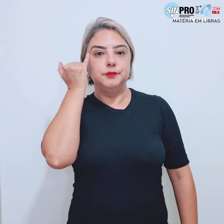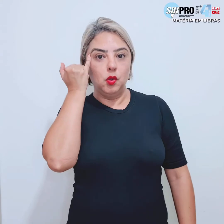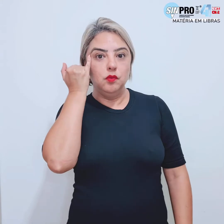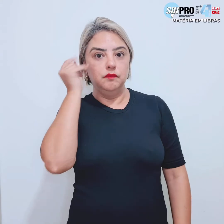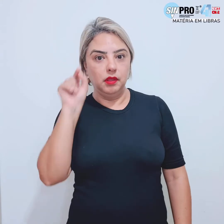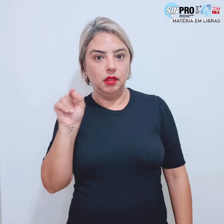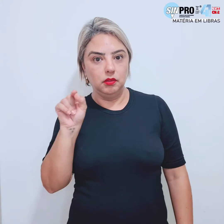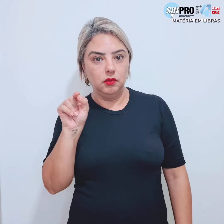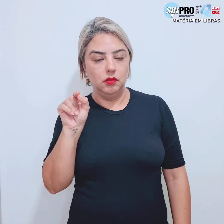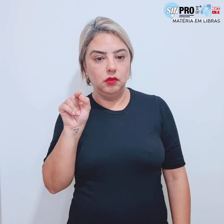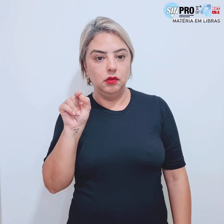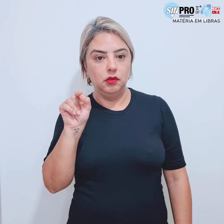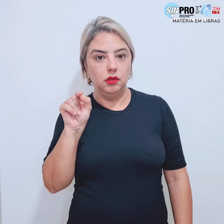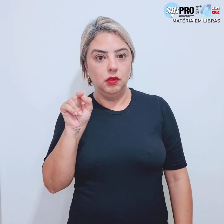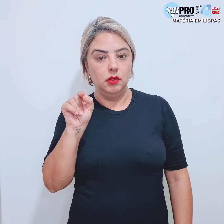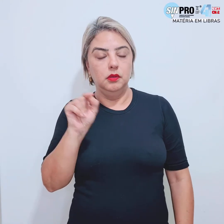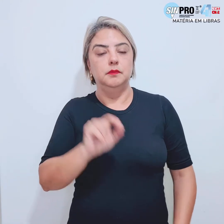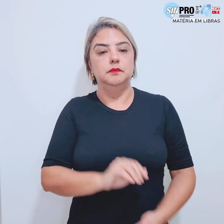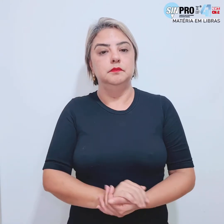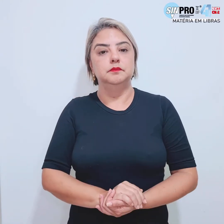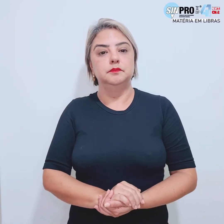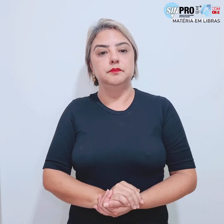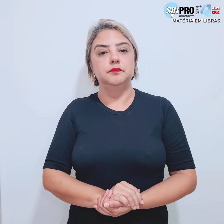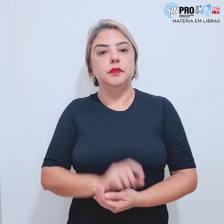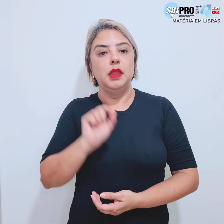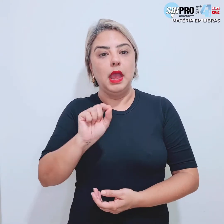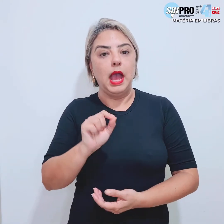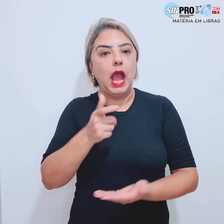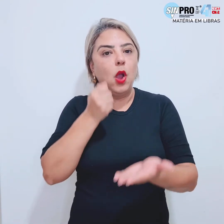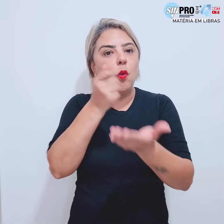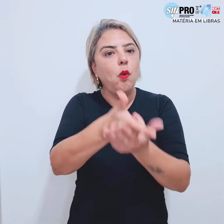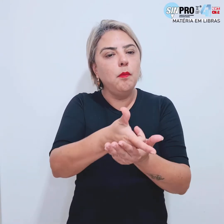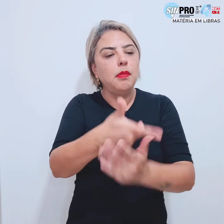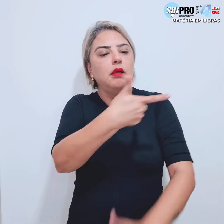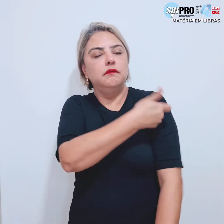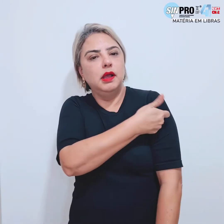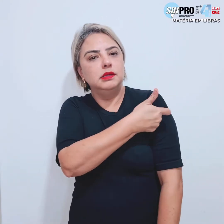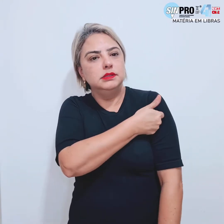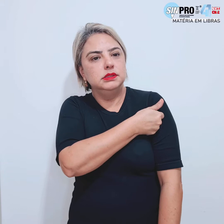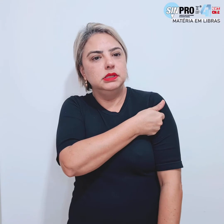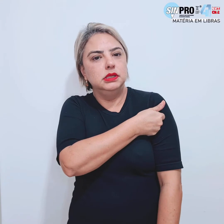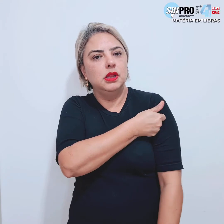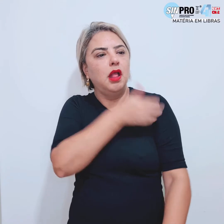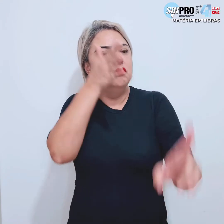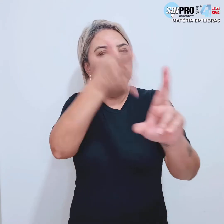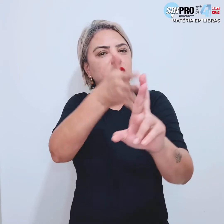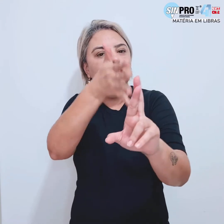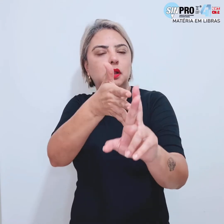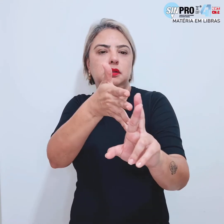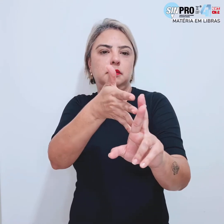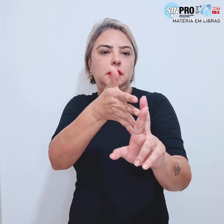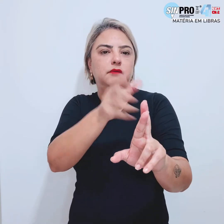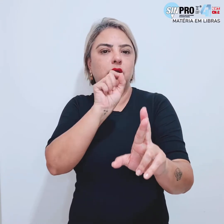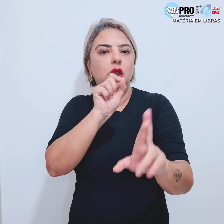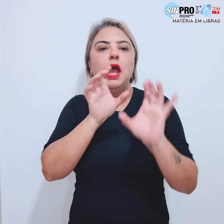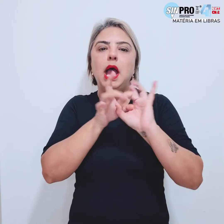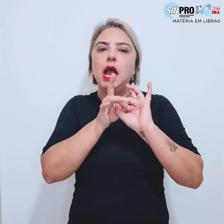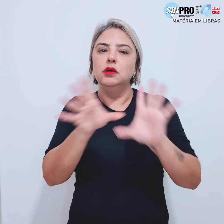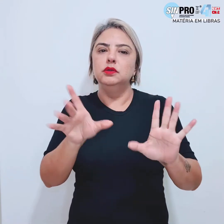governador Ibanez Rocha, do MDB, a adquirir vacinas diretamente, conforme